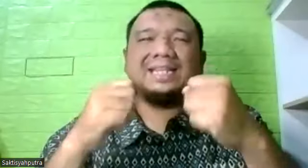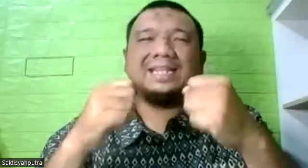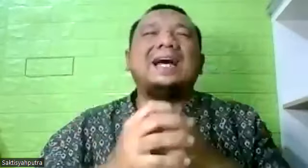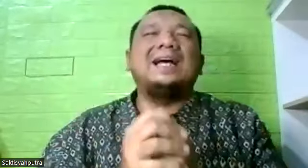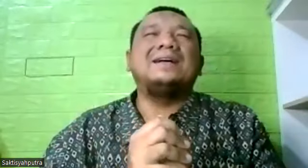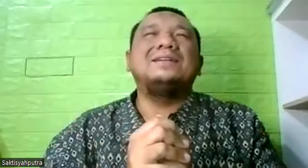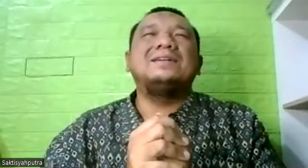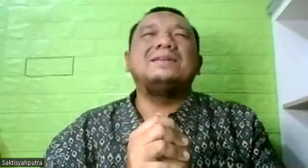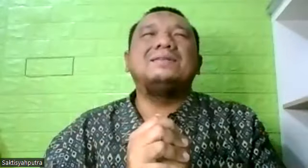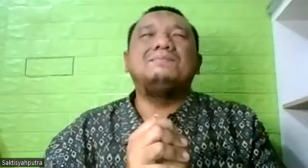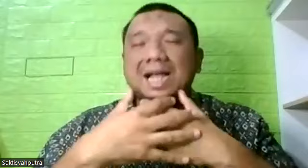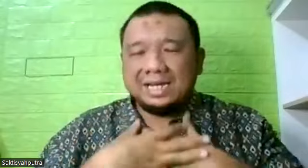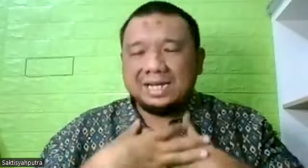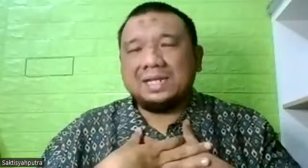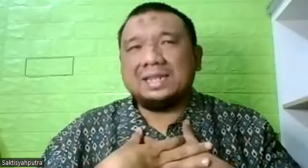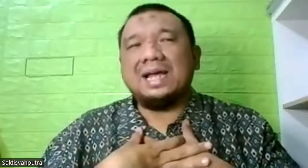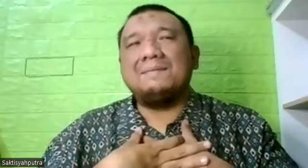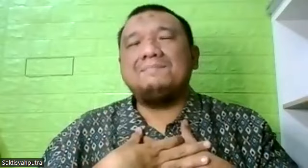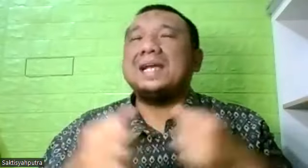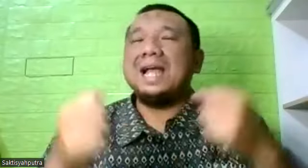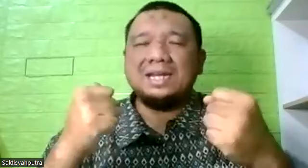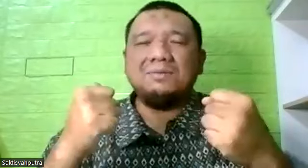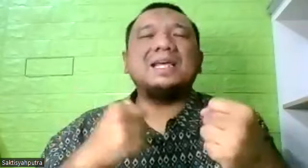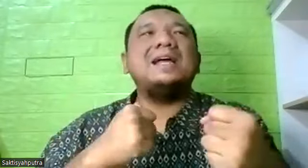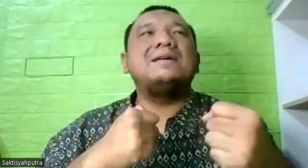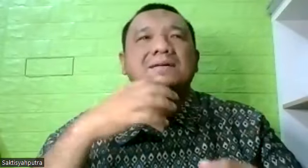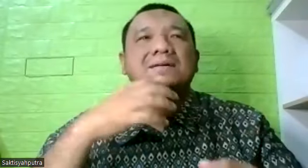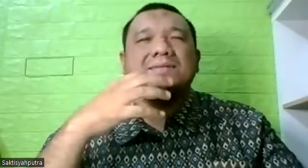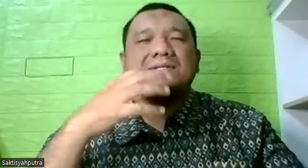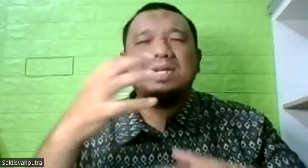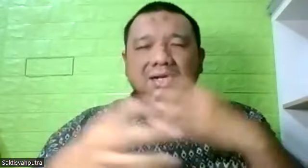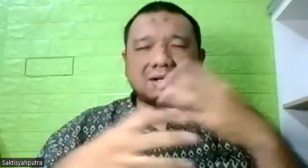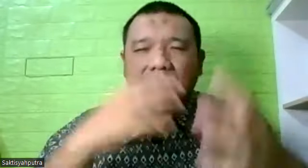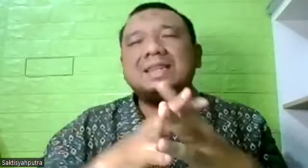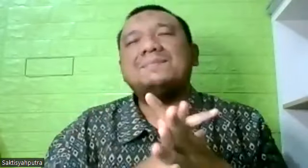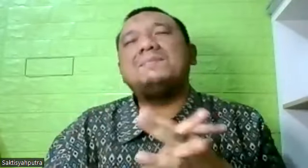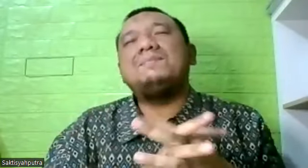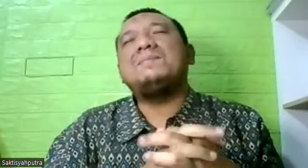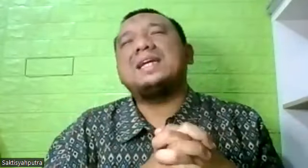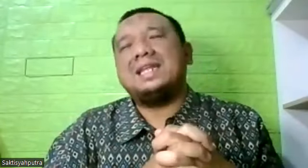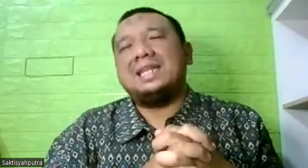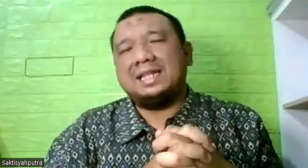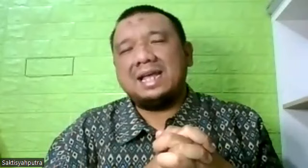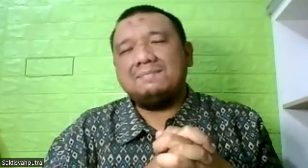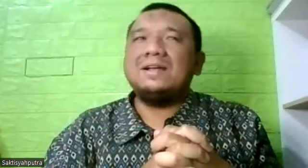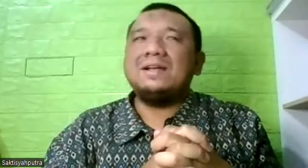bekal hidup kita pegangan hidup kita jadi kekuatan memperbaiki diri kita mengevaluasi diri kita